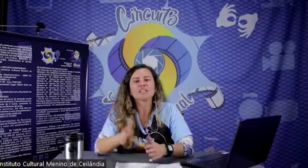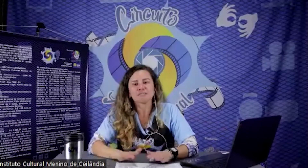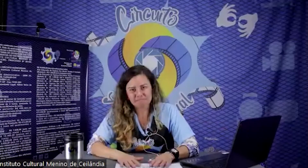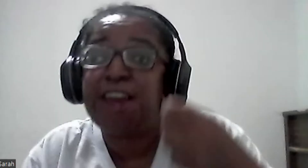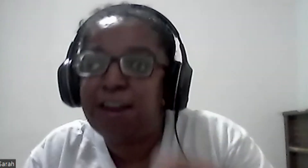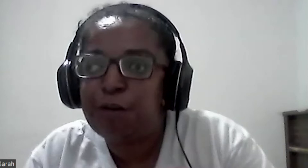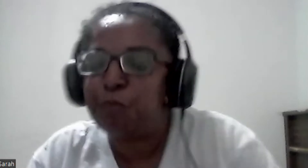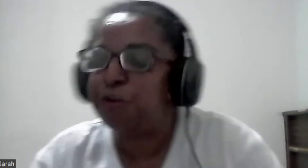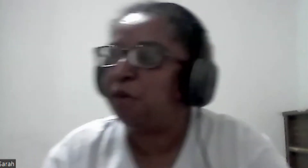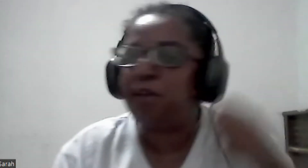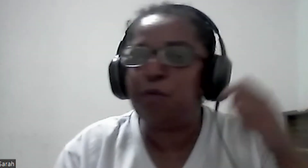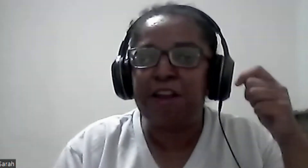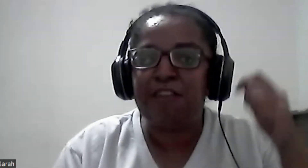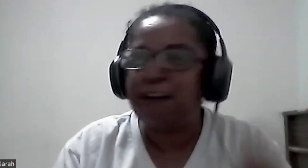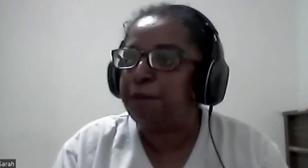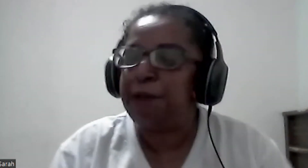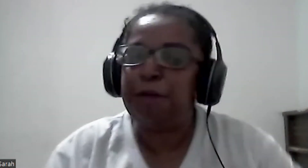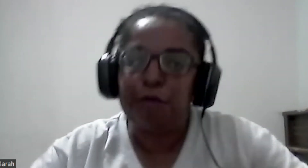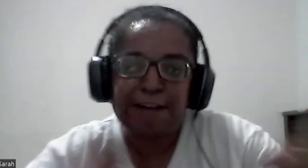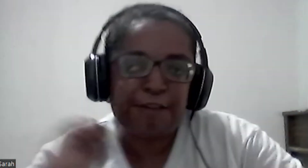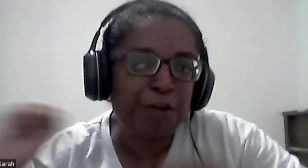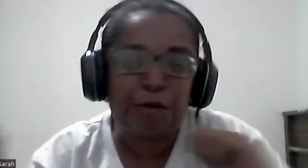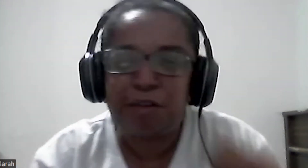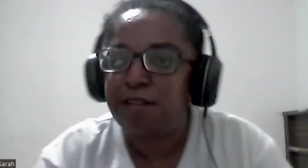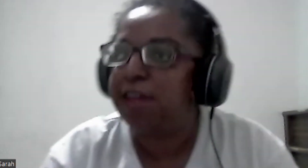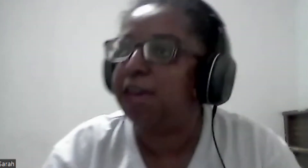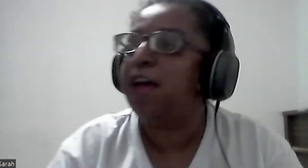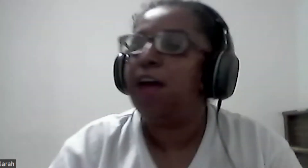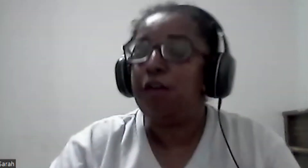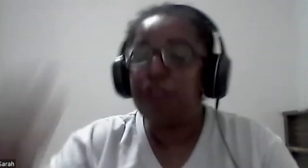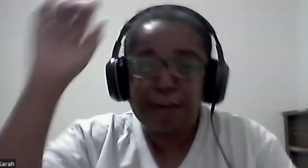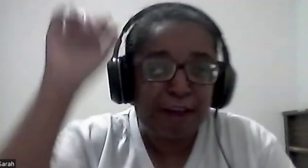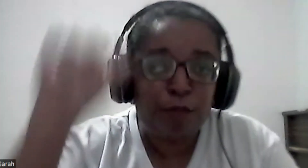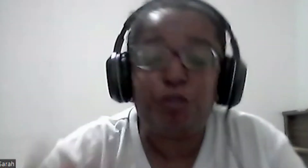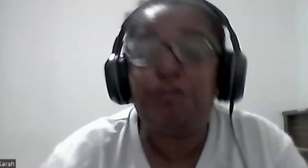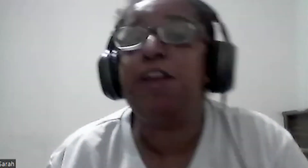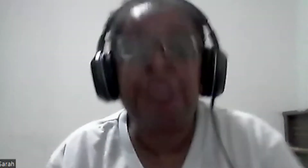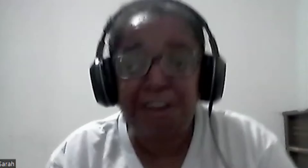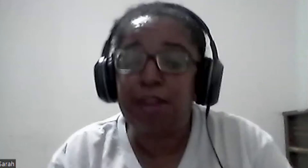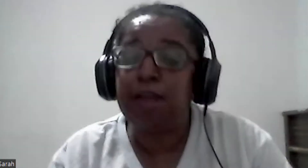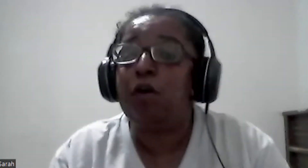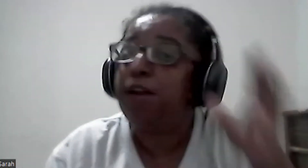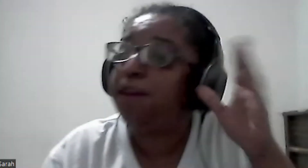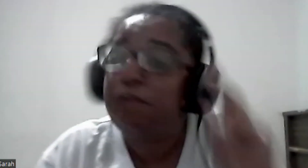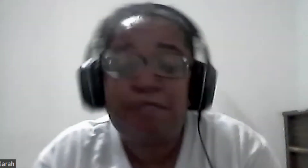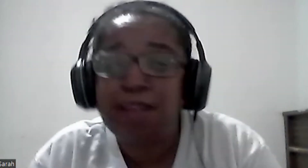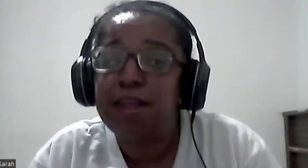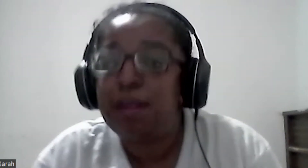do direito, porque quando eles chegavam para mim e contavam o que acontecia, chegava lá nos ouvintes e dizia, olha, não faça isso.